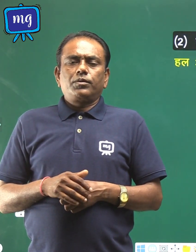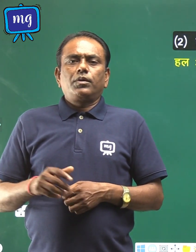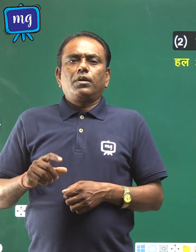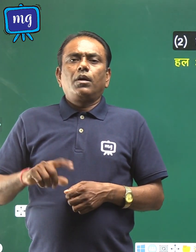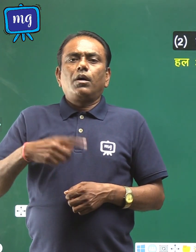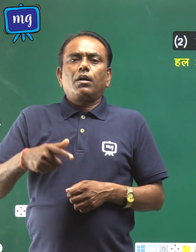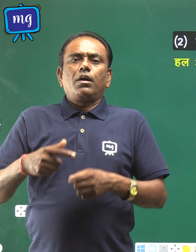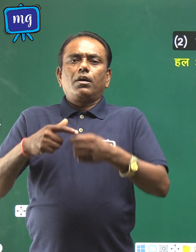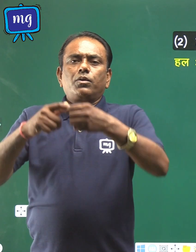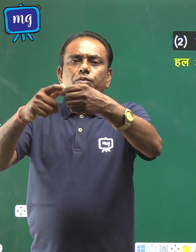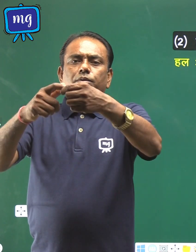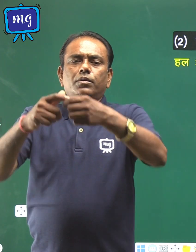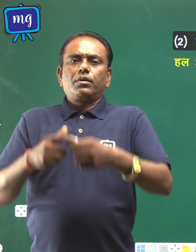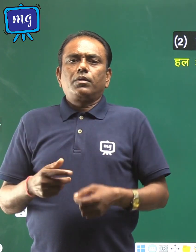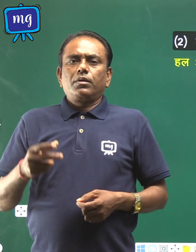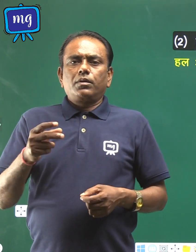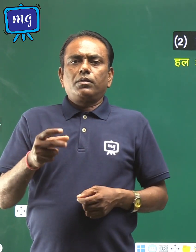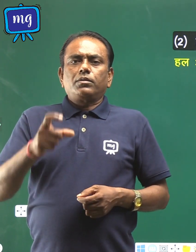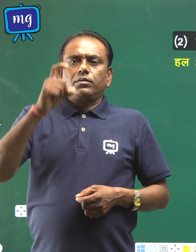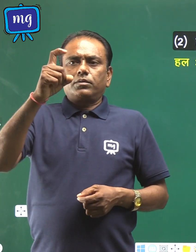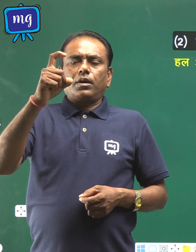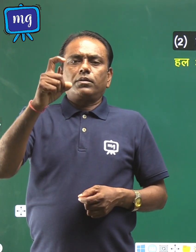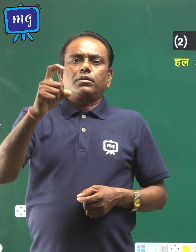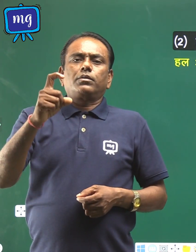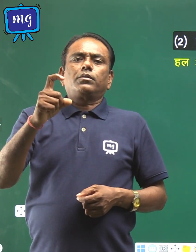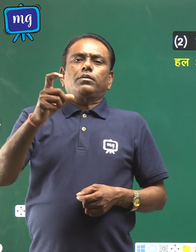अगला प्रश्न दूसरा है 7 सेंटीमीटर।